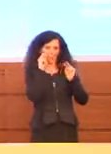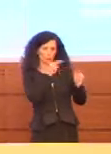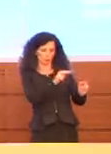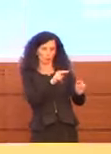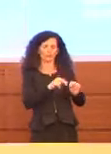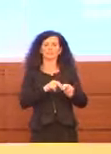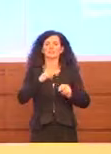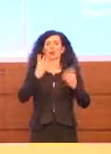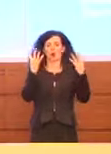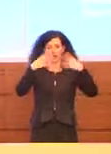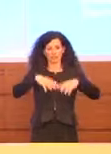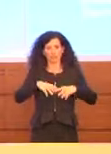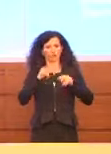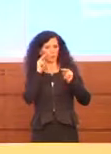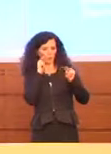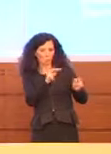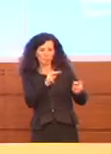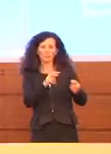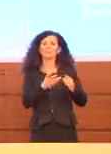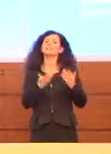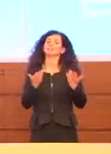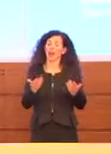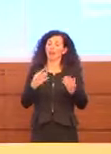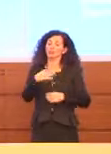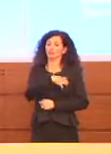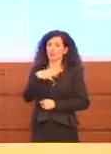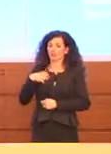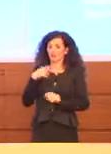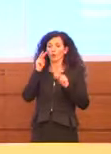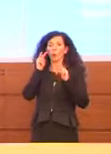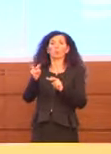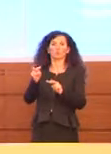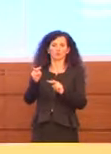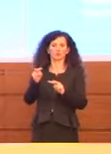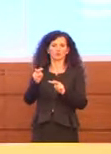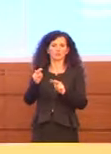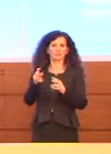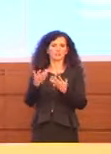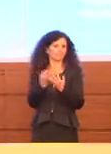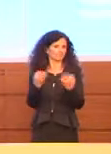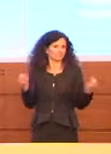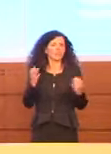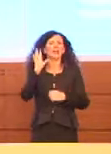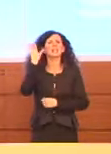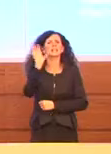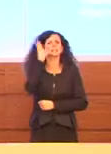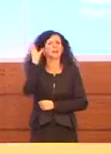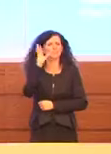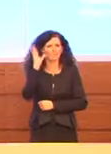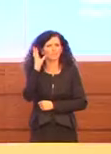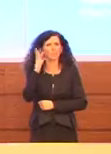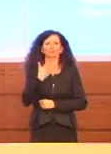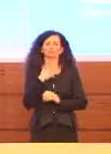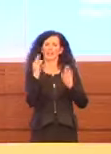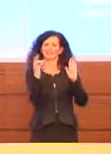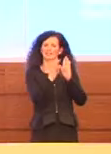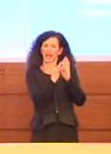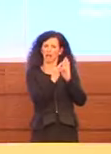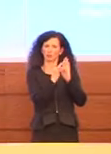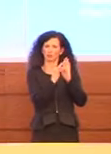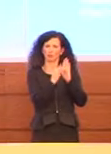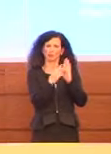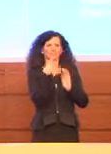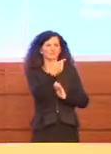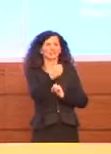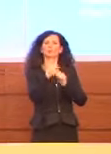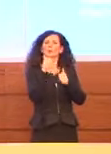vista logistico ma anche aspetti proprio da un punto di vista scientifico le faccio un esempio ci è dato da tenere presente di cui abbiamo parlato prima